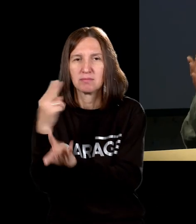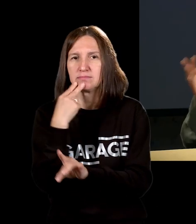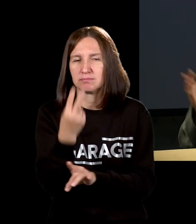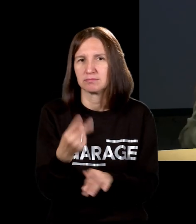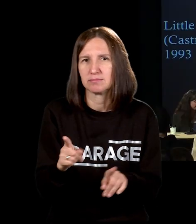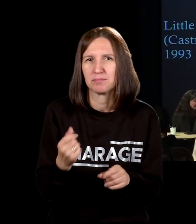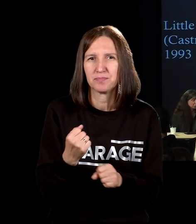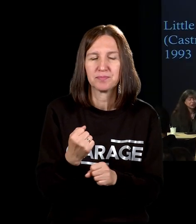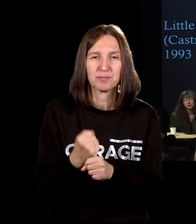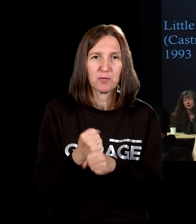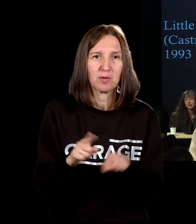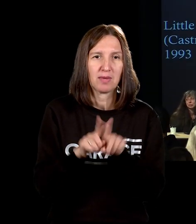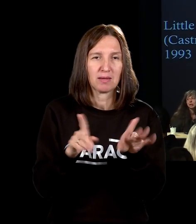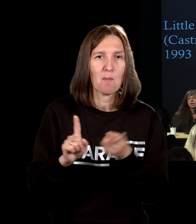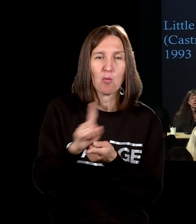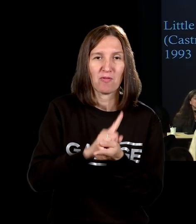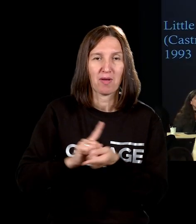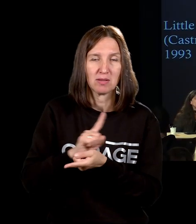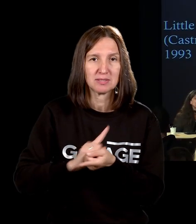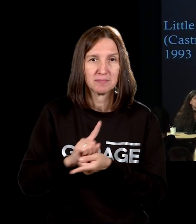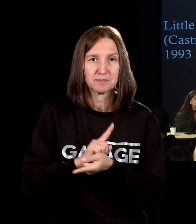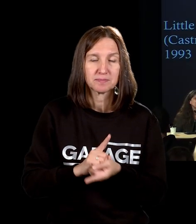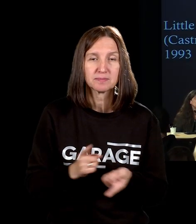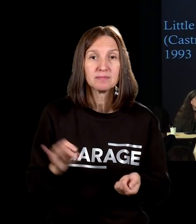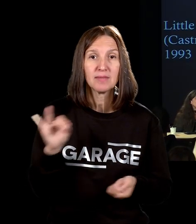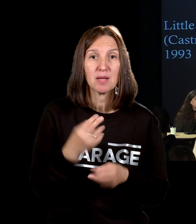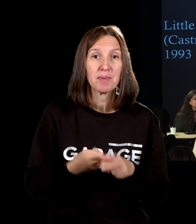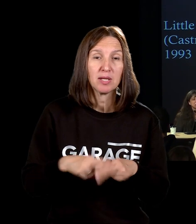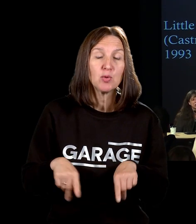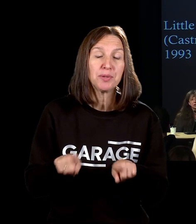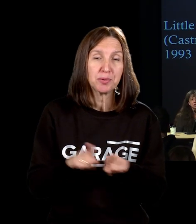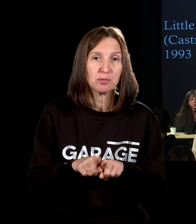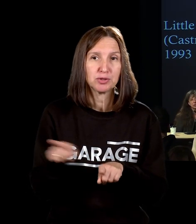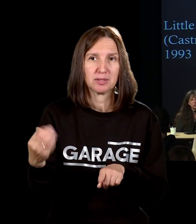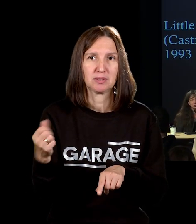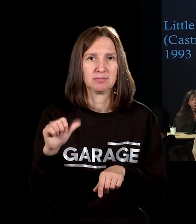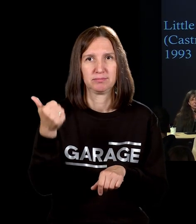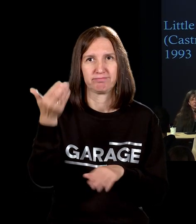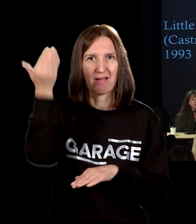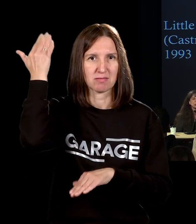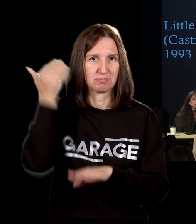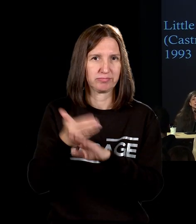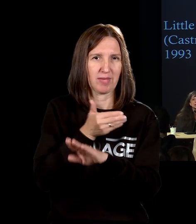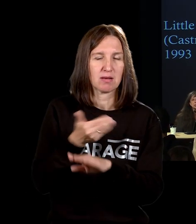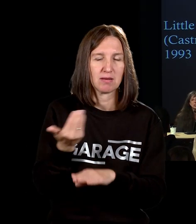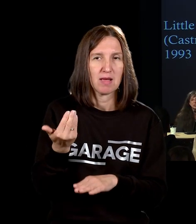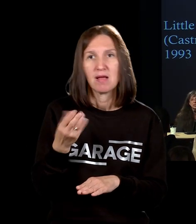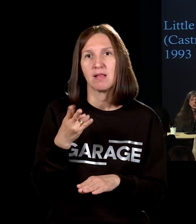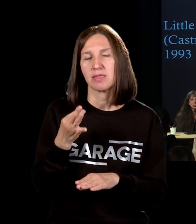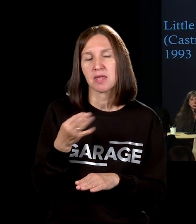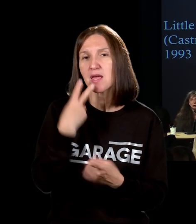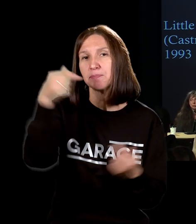подвергают таким модификациям. И поэтому тоже одна из самых их ранних, вроде бы не